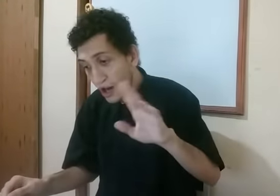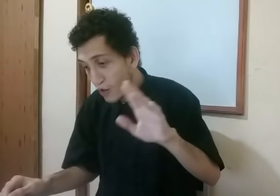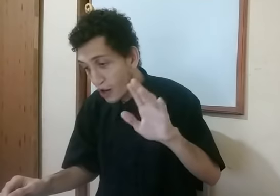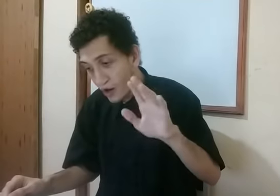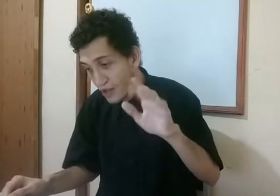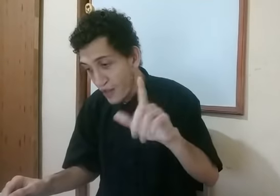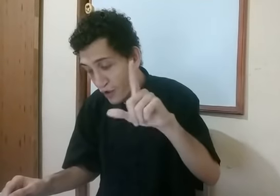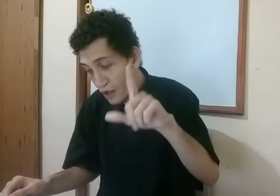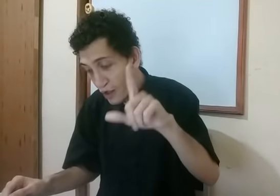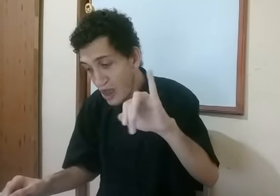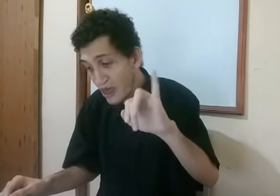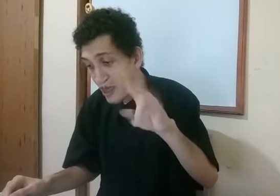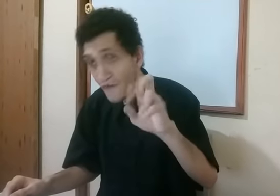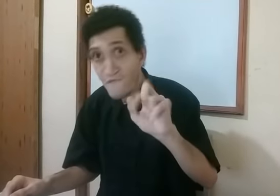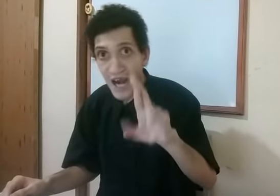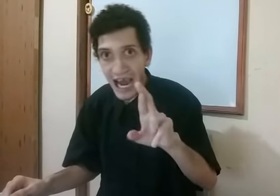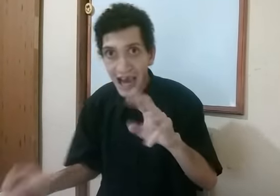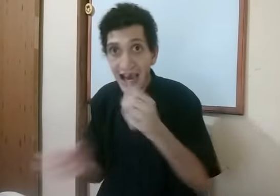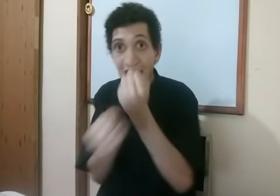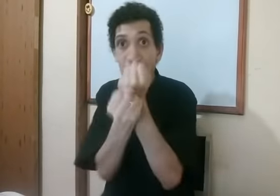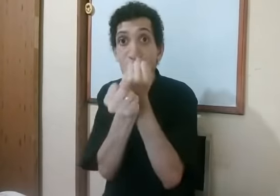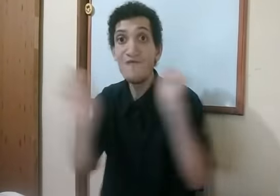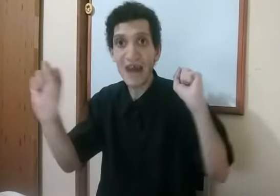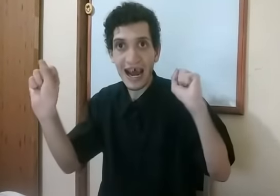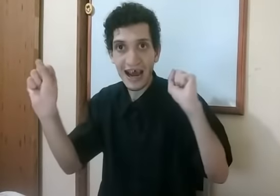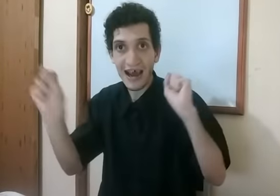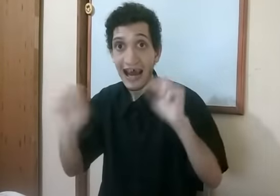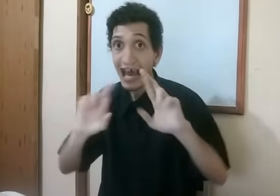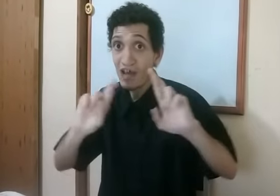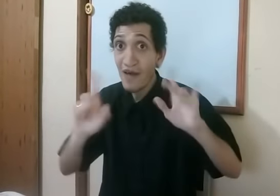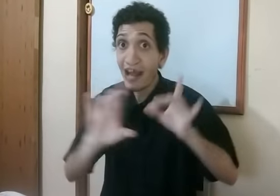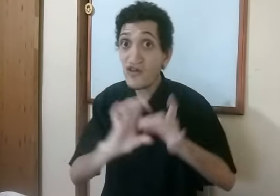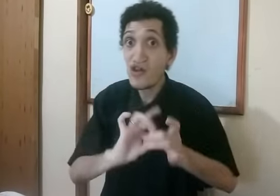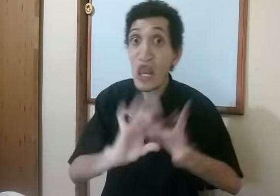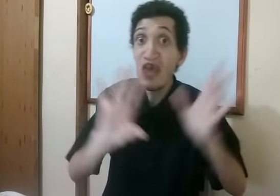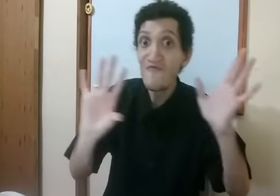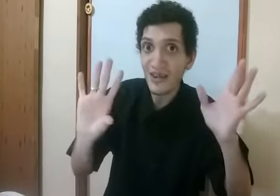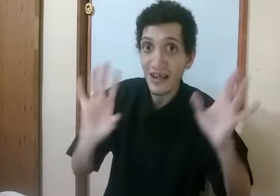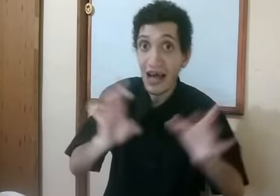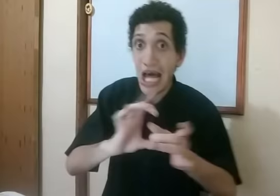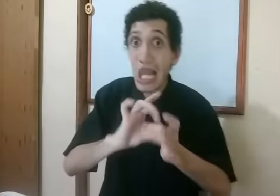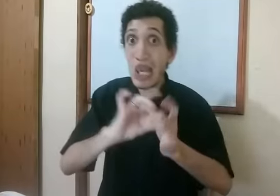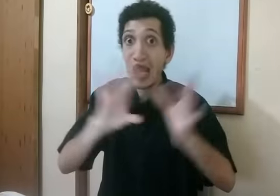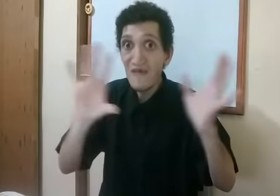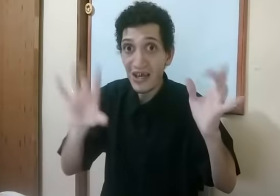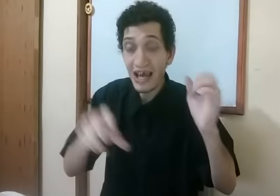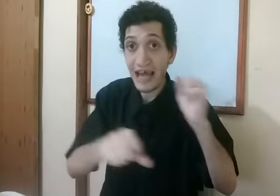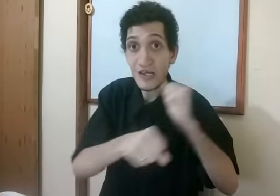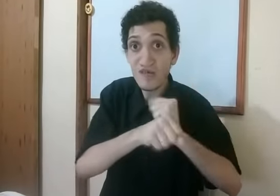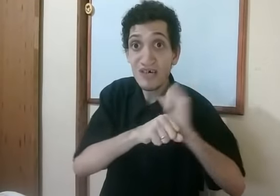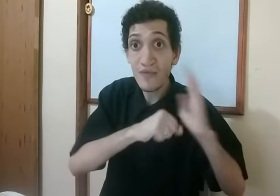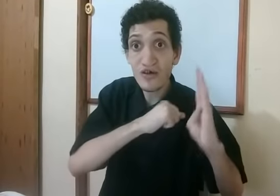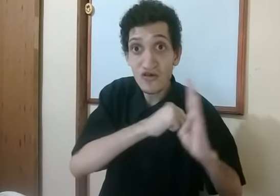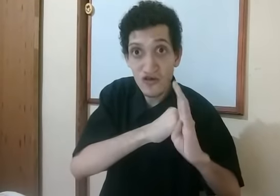não, agora ainda não, livrar, livrar, é livre, livre é